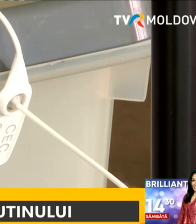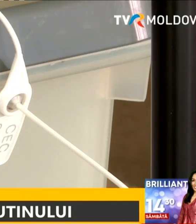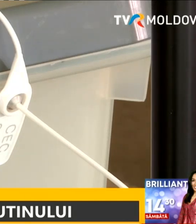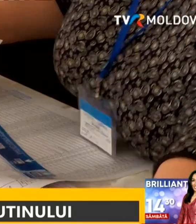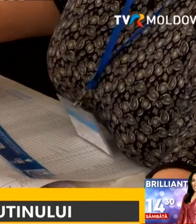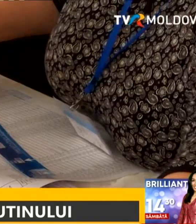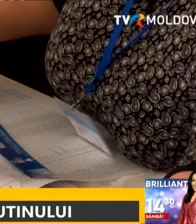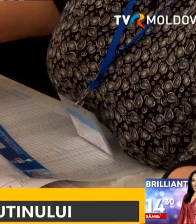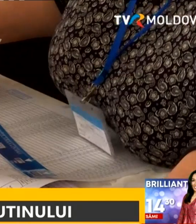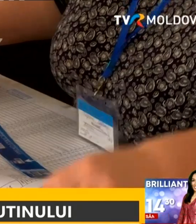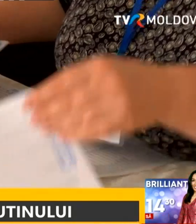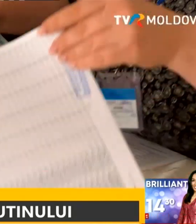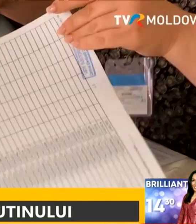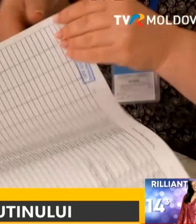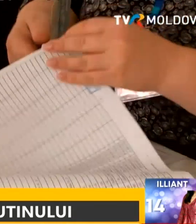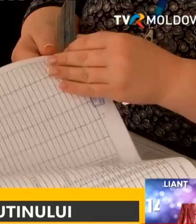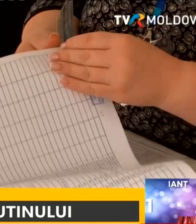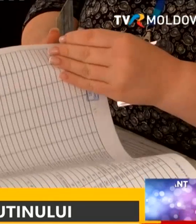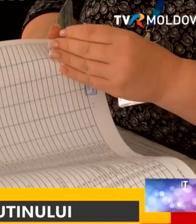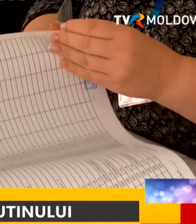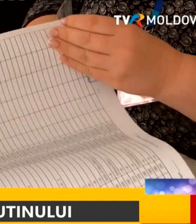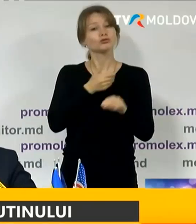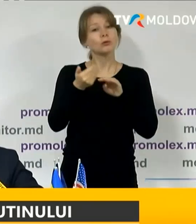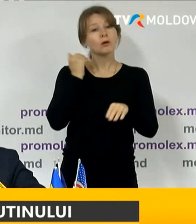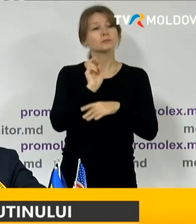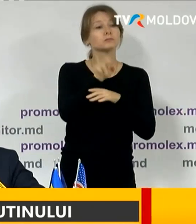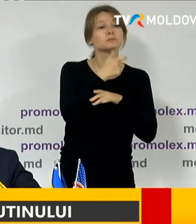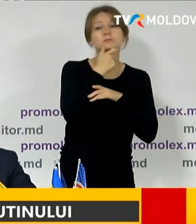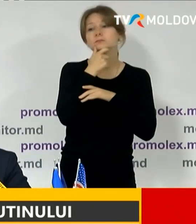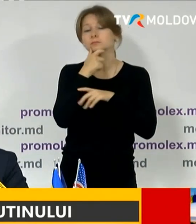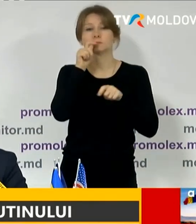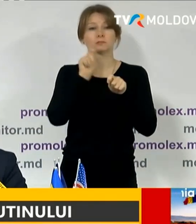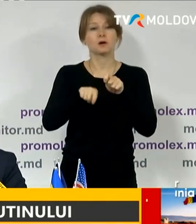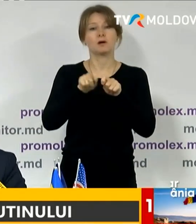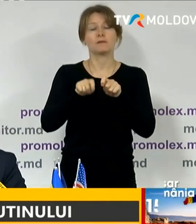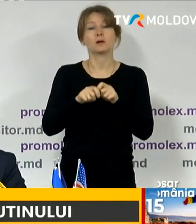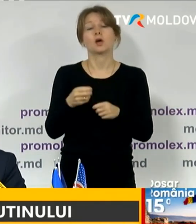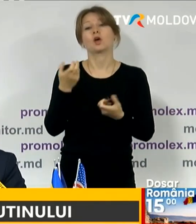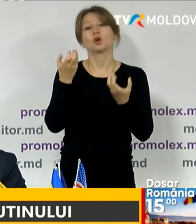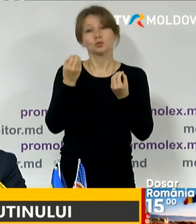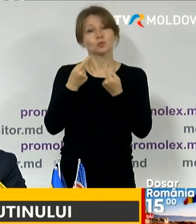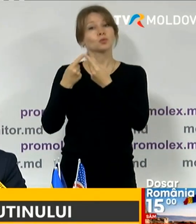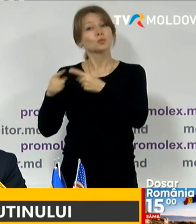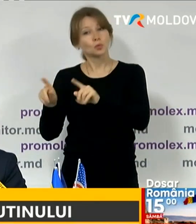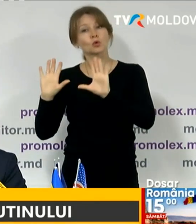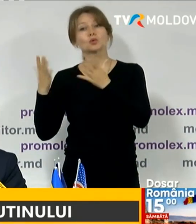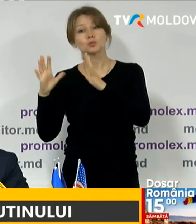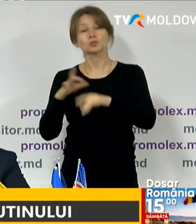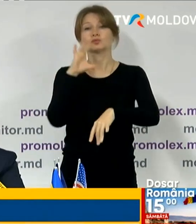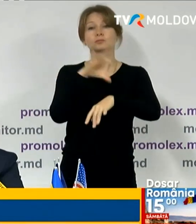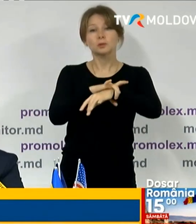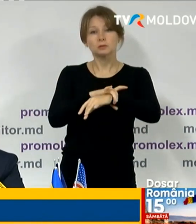unor secții de votare, precum și erori în listele cu alegători. Un alt tip de incident constatat de misiunea de